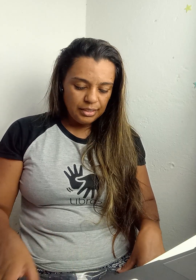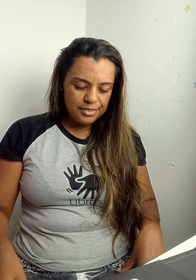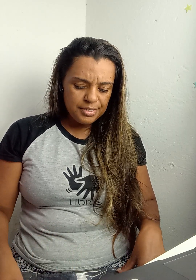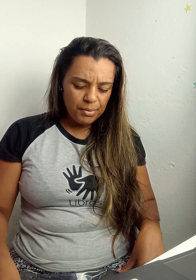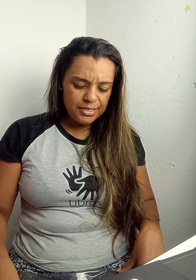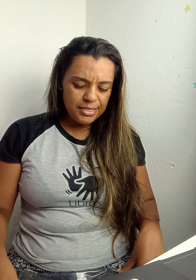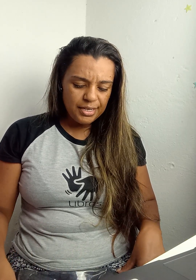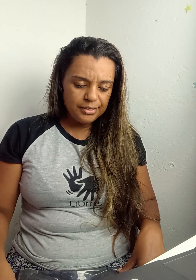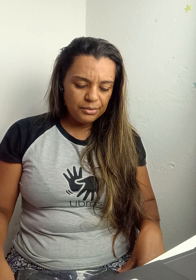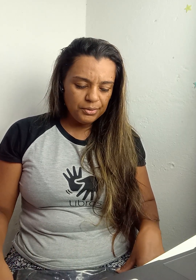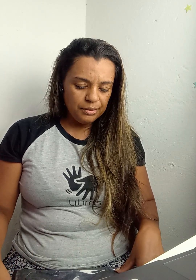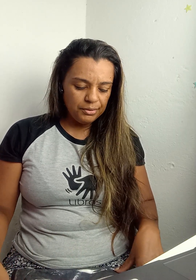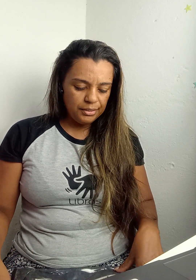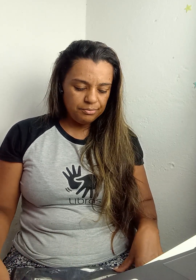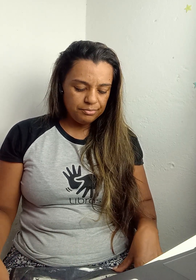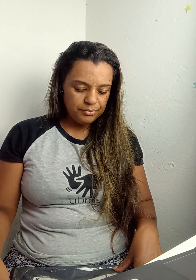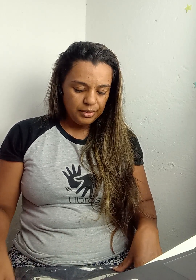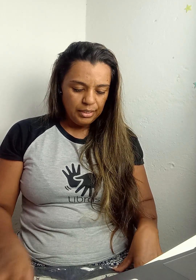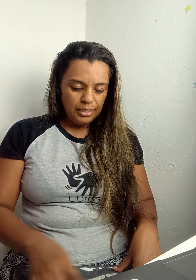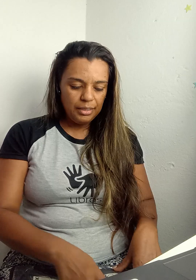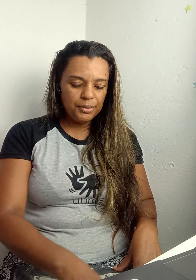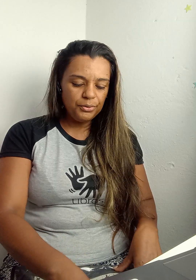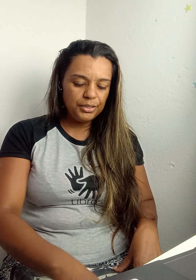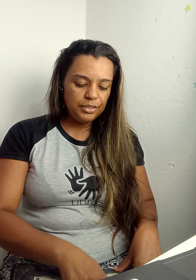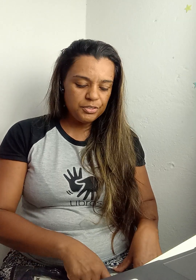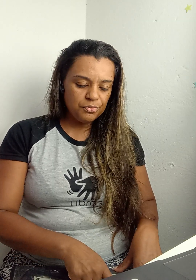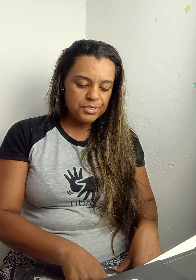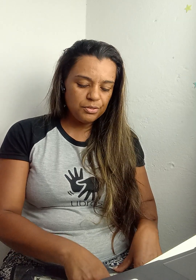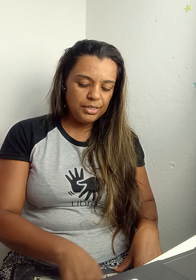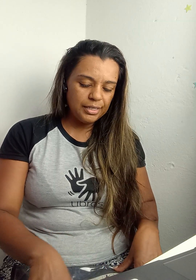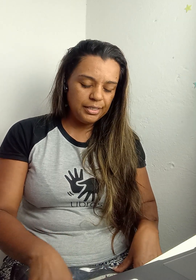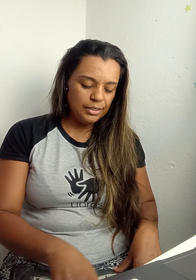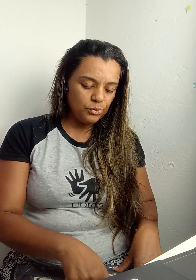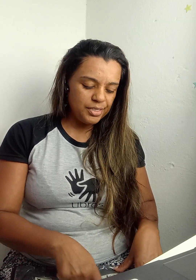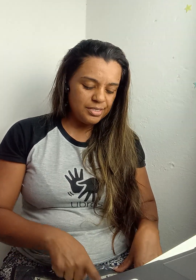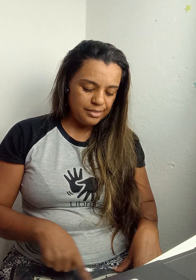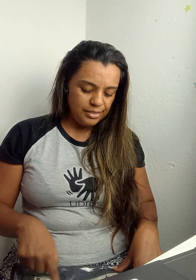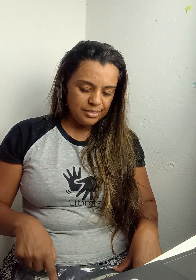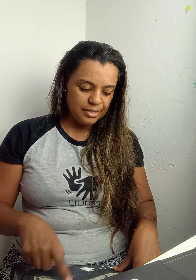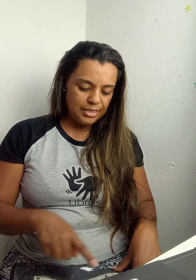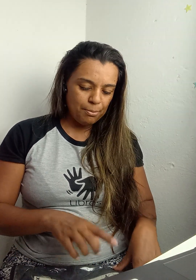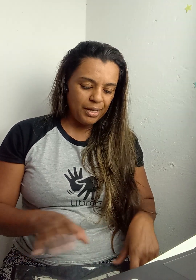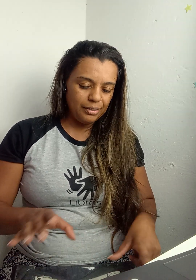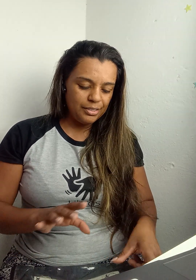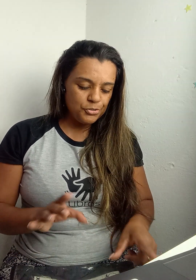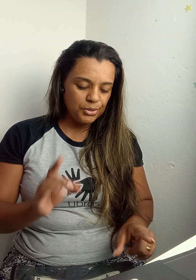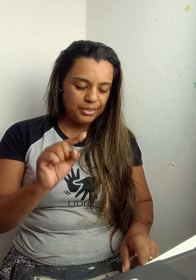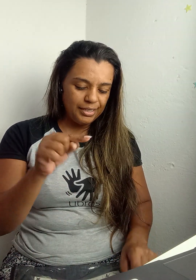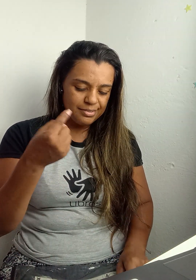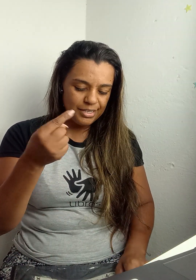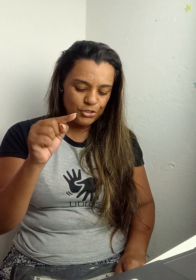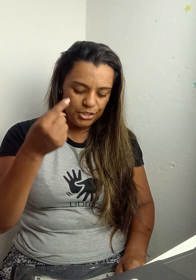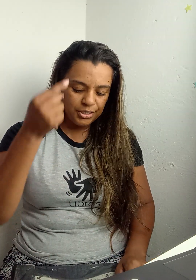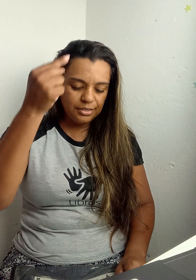as demais é tranquilo, né? Lembrando que se você olhar aqui, todas as letrinhas que tem balanço, que tem a setinha, tem